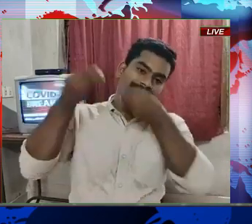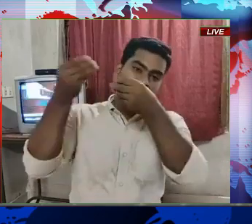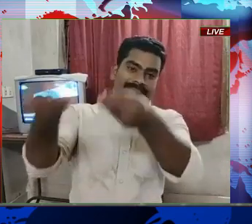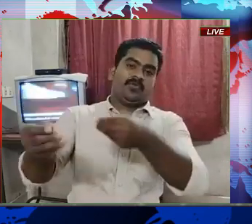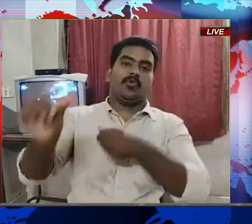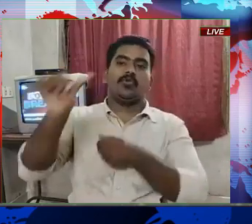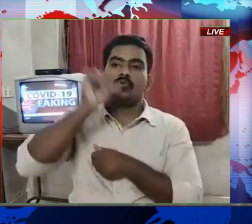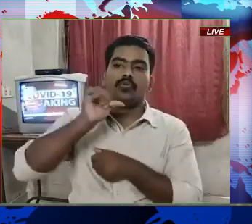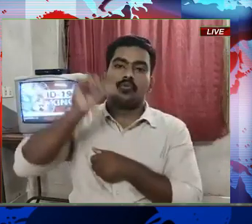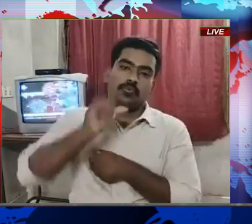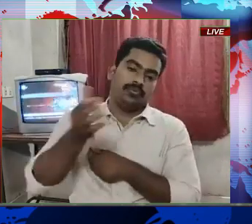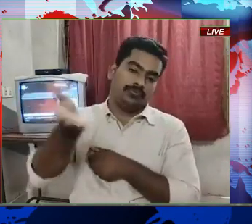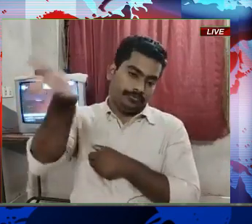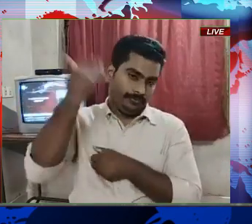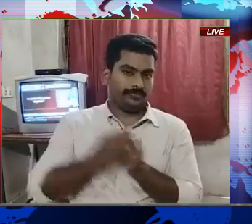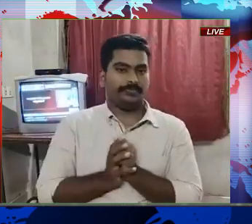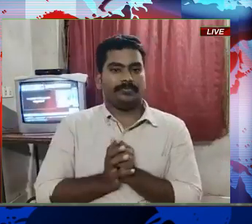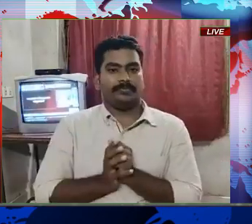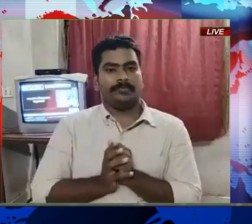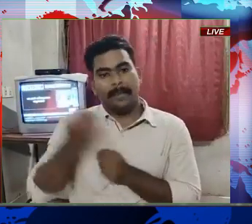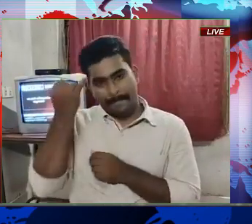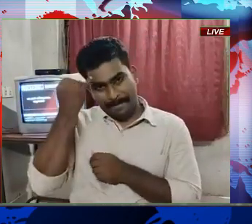ജനങ്ങൾ വാങ്ങാൻ ശ്രദ്ധിച്ചാൽ